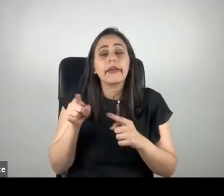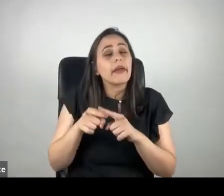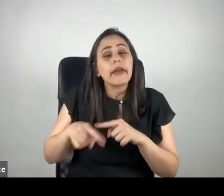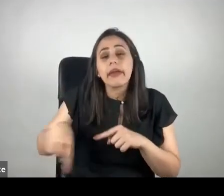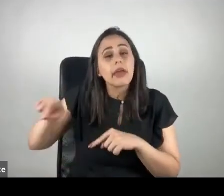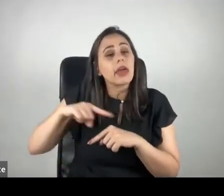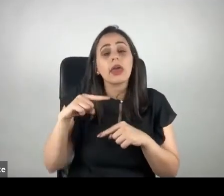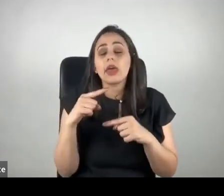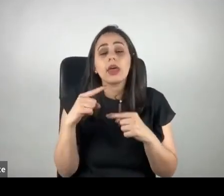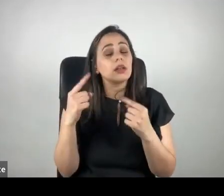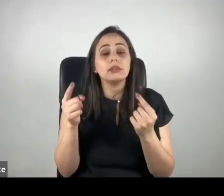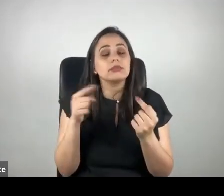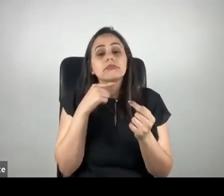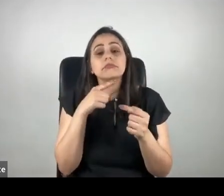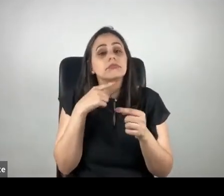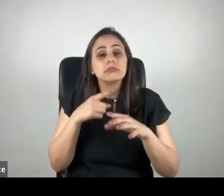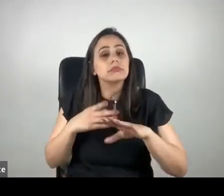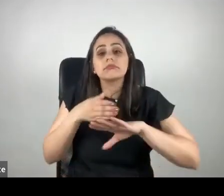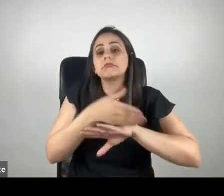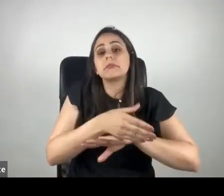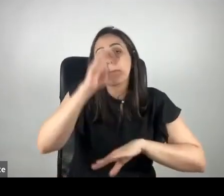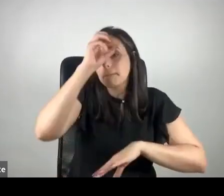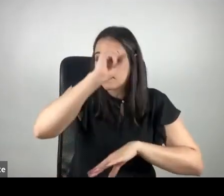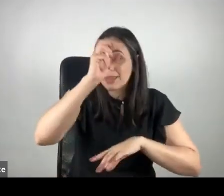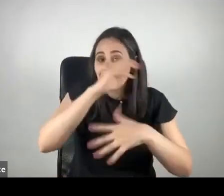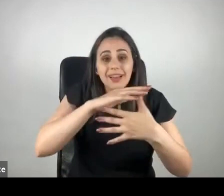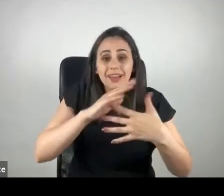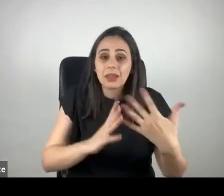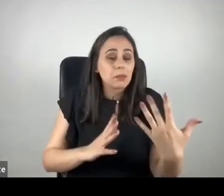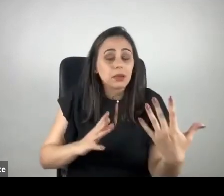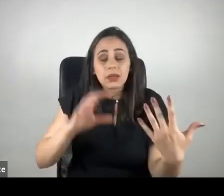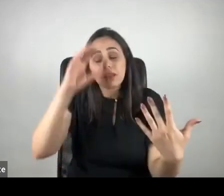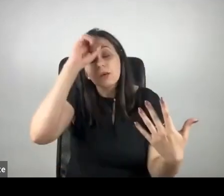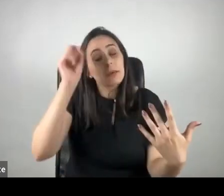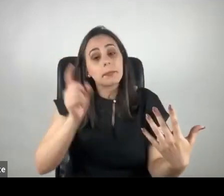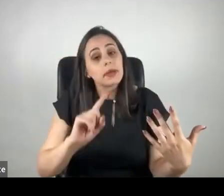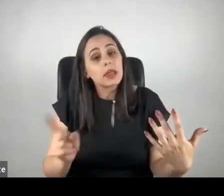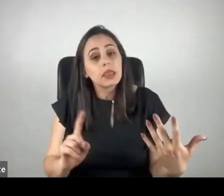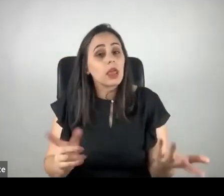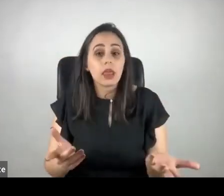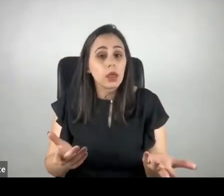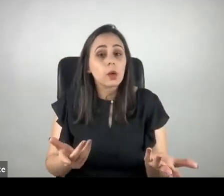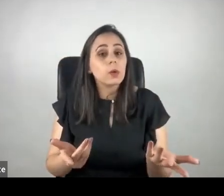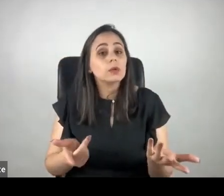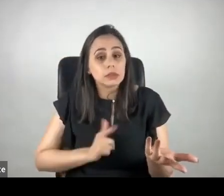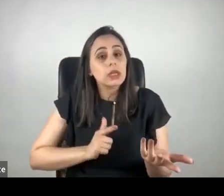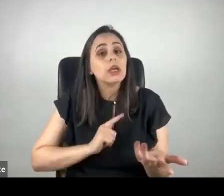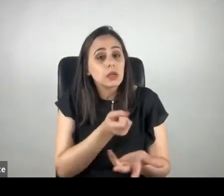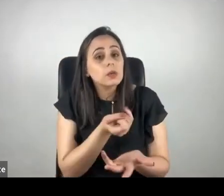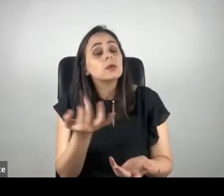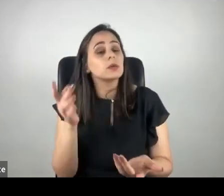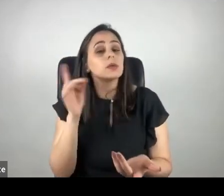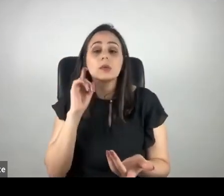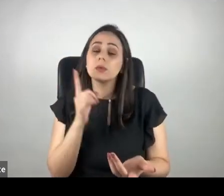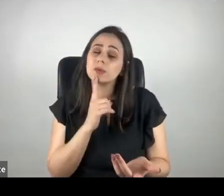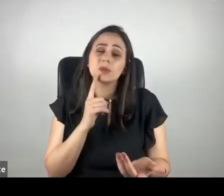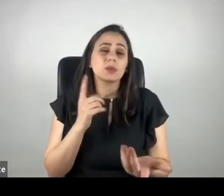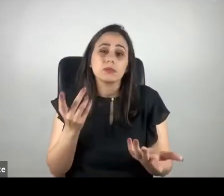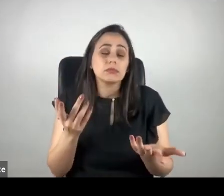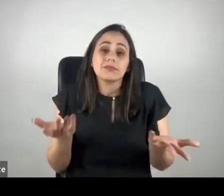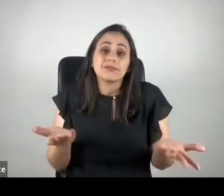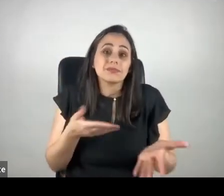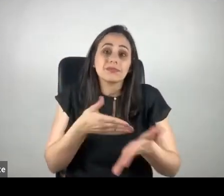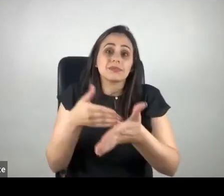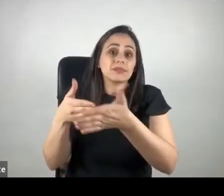nem condições de aprender Libras. Então, esse é um ponto super importante, que